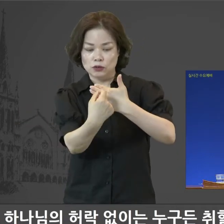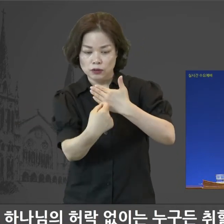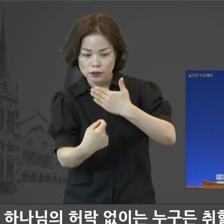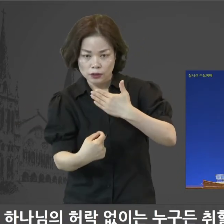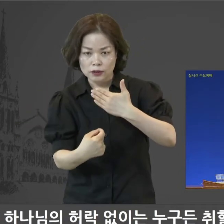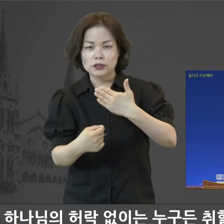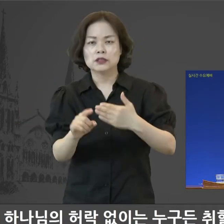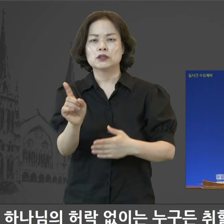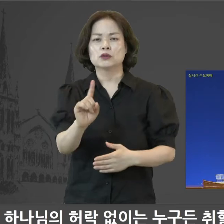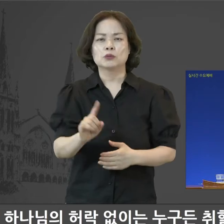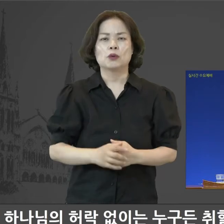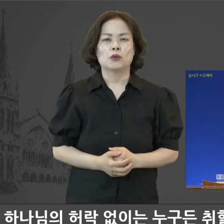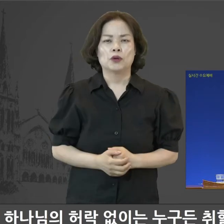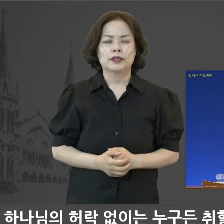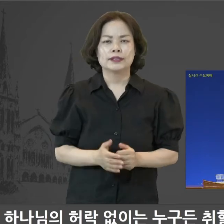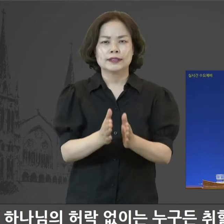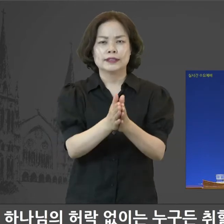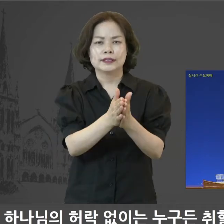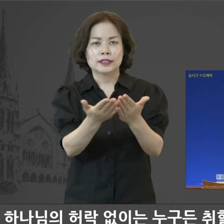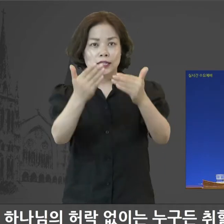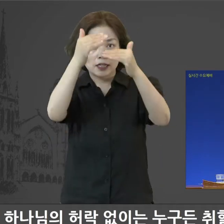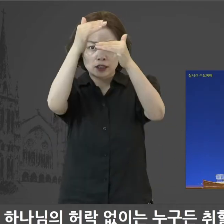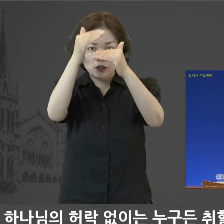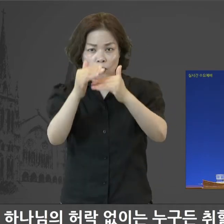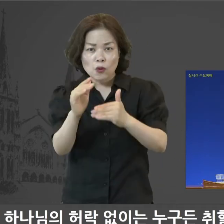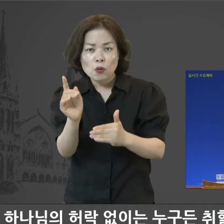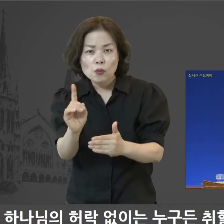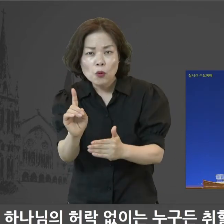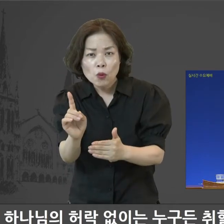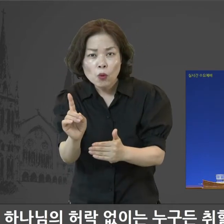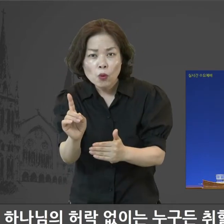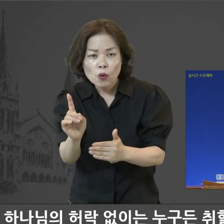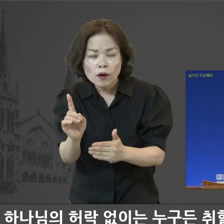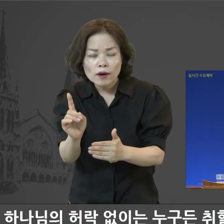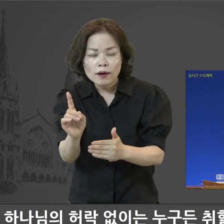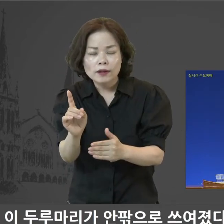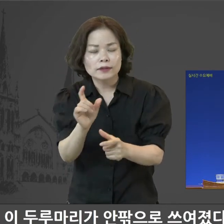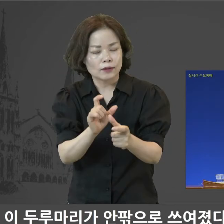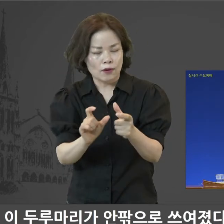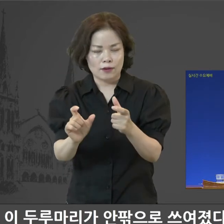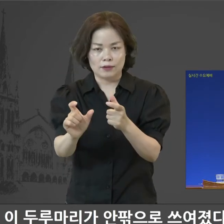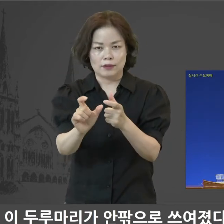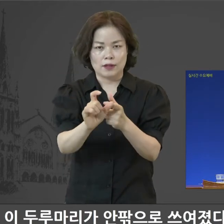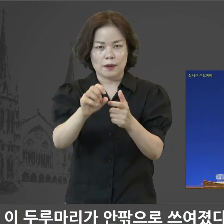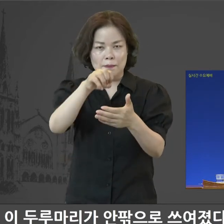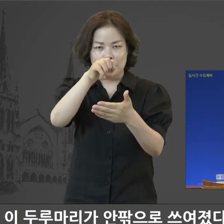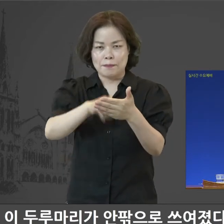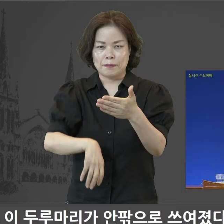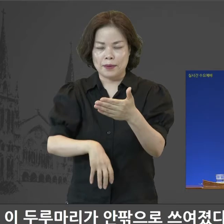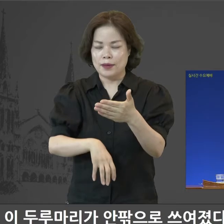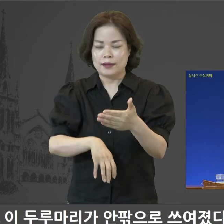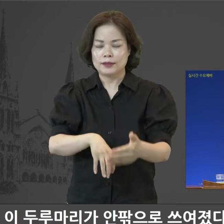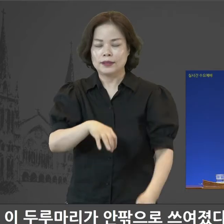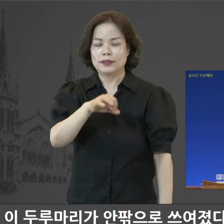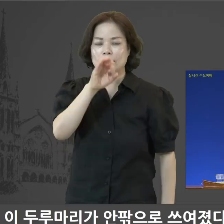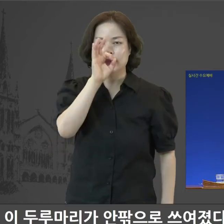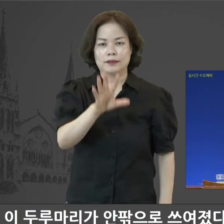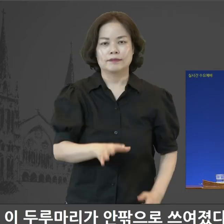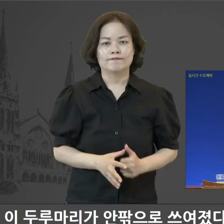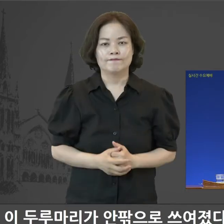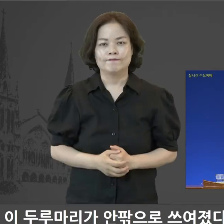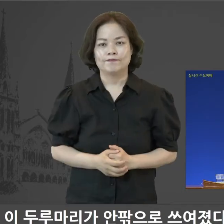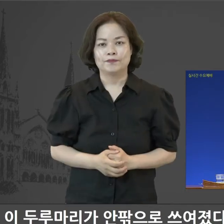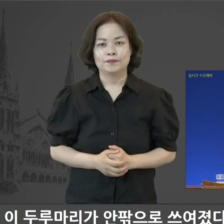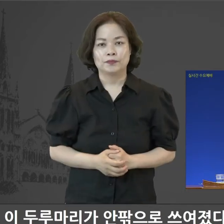안팎으로 쓰여졌다는 것은 그 책의 내용에 어떤 것을 더하거나 뺄 수 없는 상태,